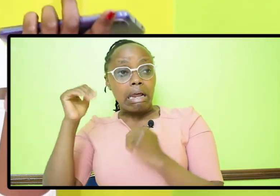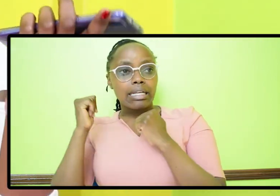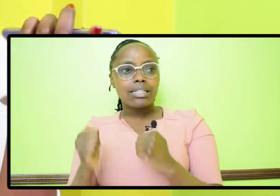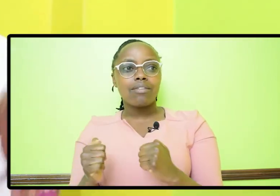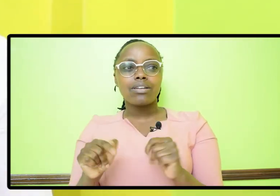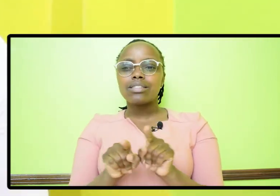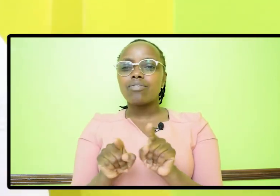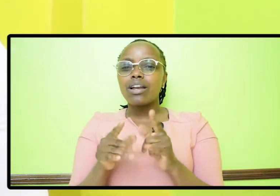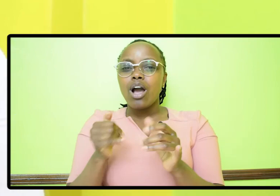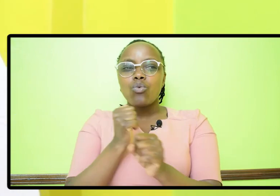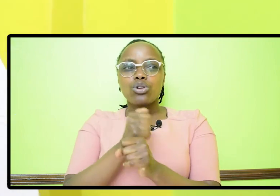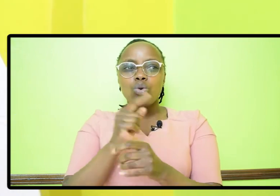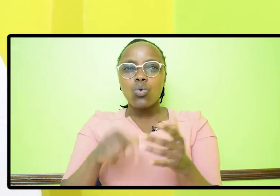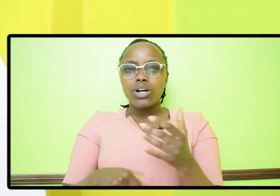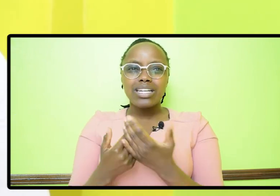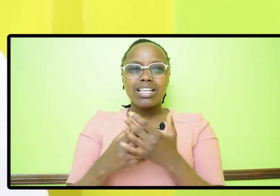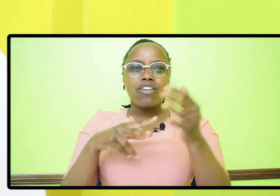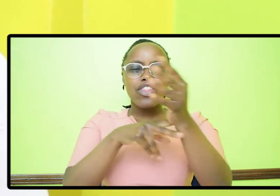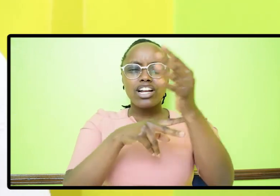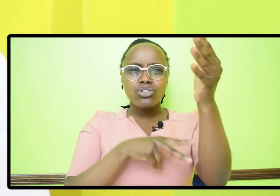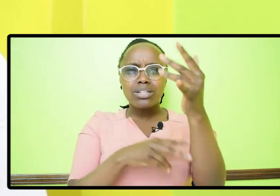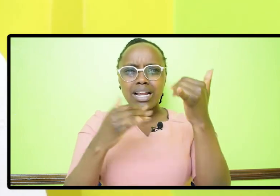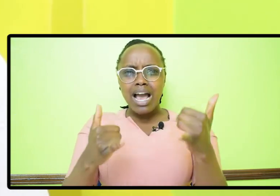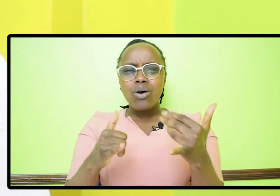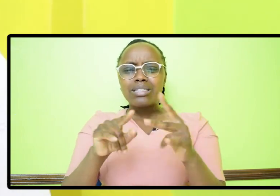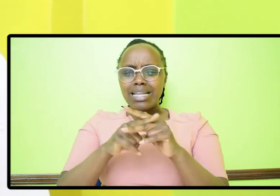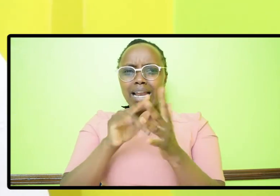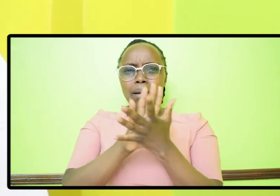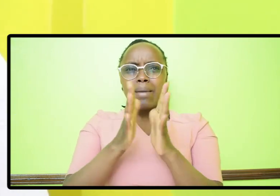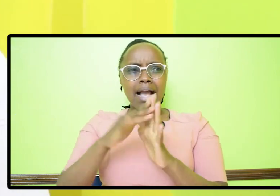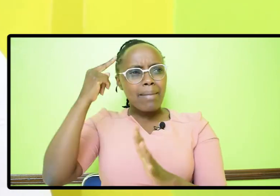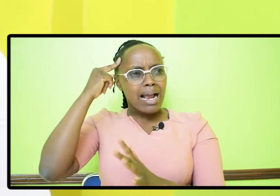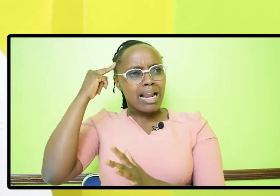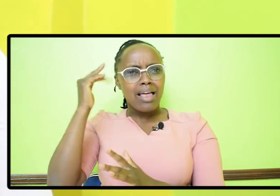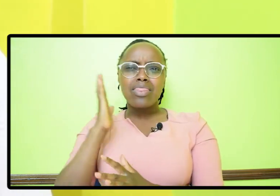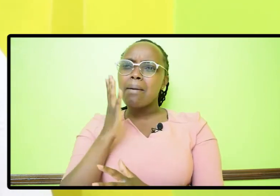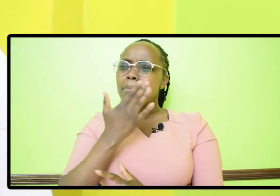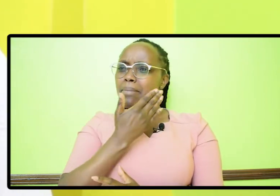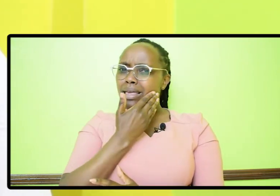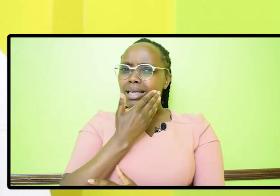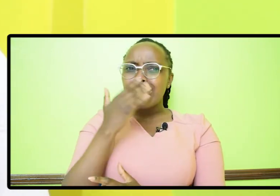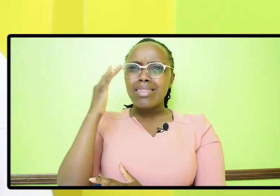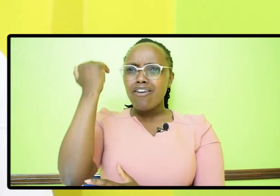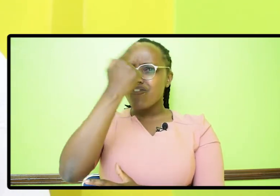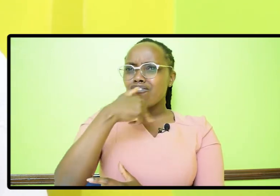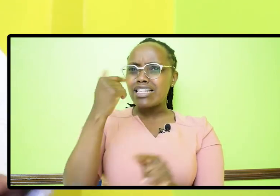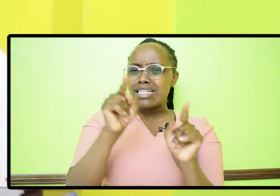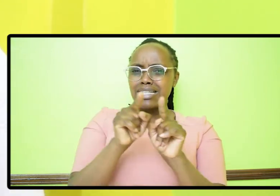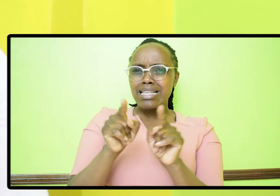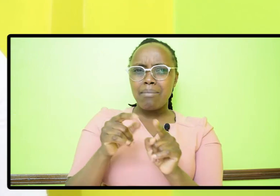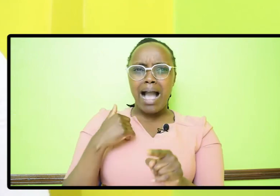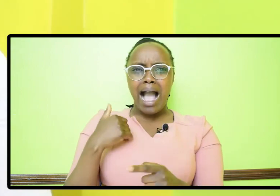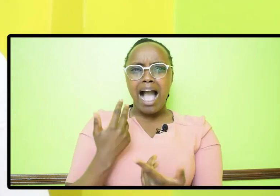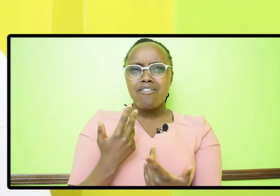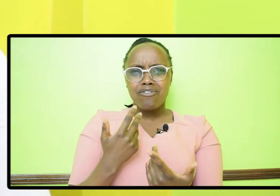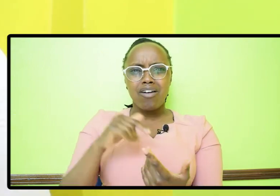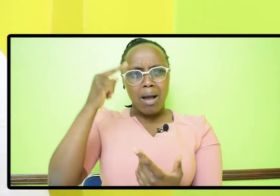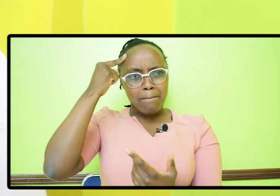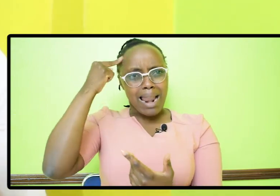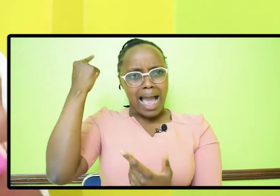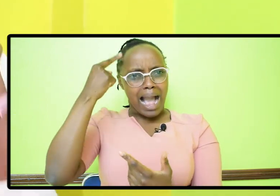tumeangalia tukaulizana nao wote, kabidi nimemtoa socks, mguu zimetana imekuwa blackish, uso imekuwa pale, mkono there is